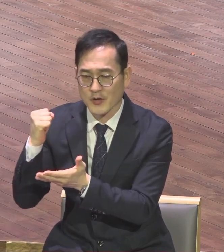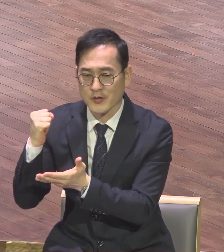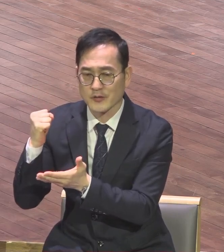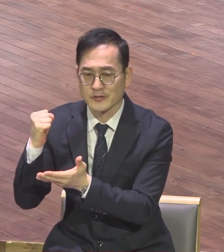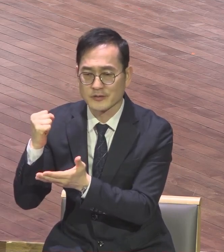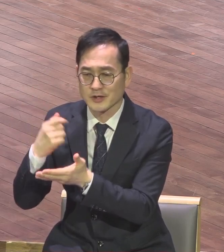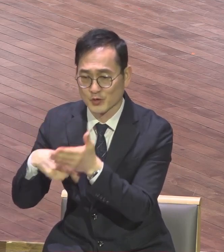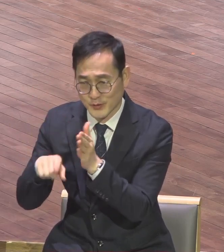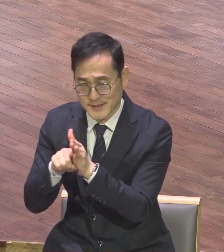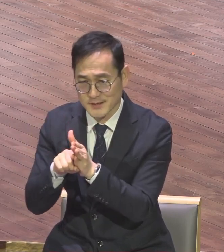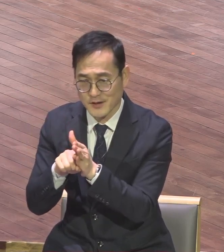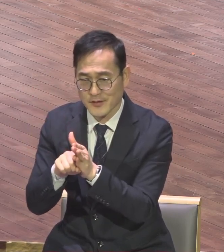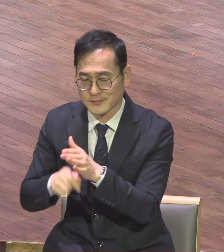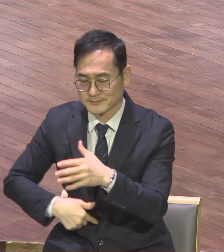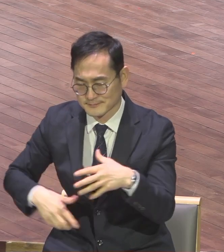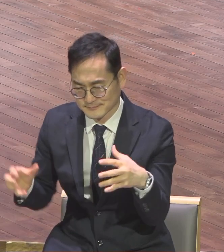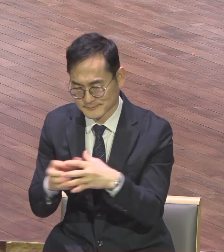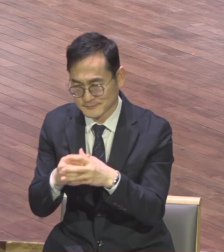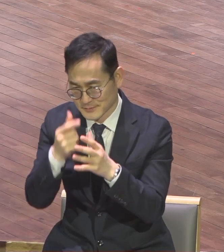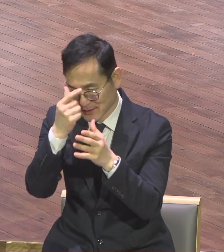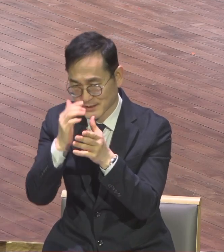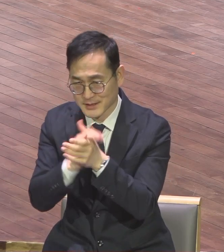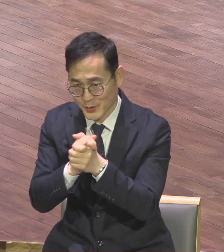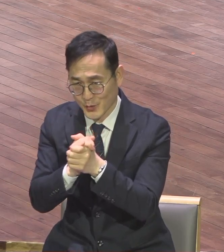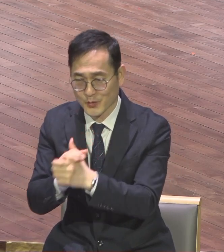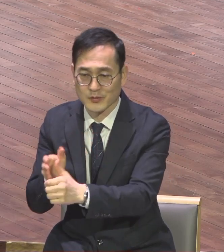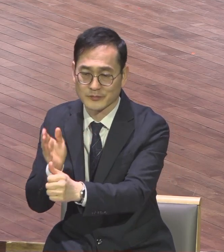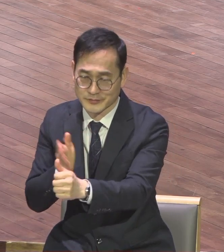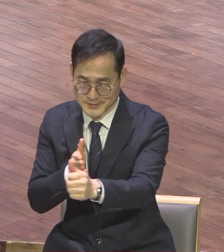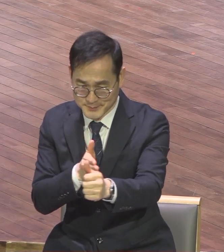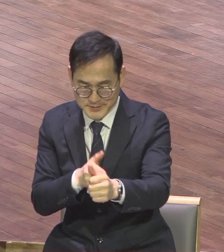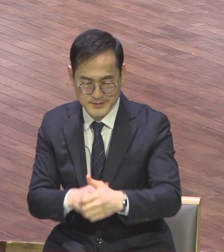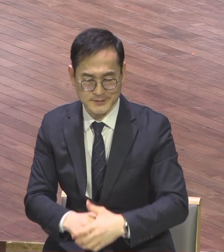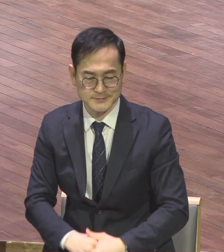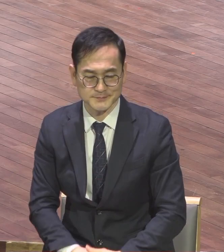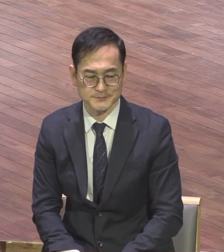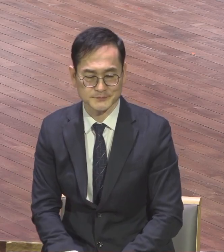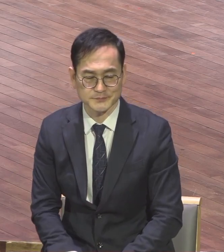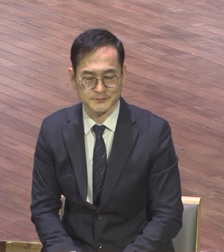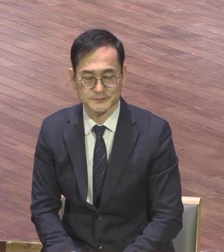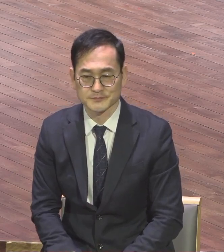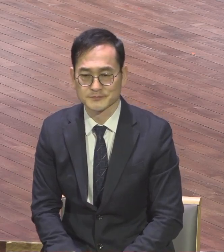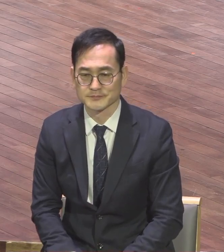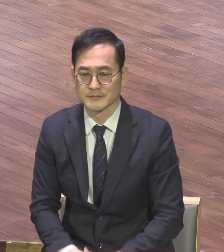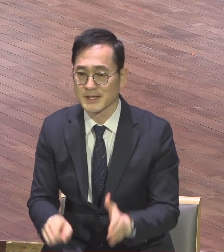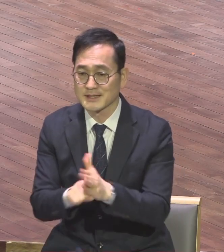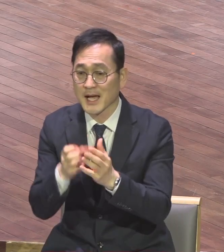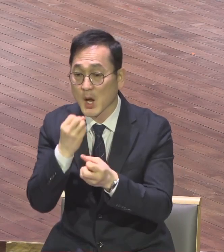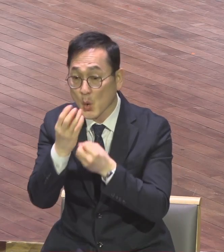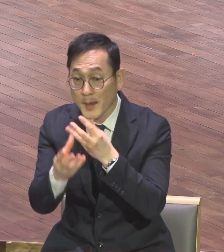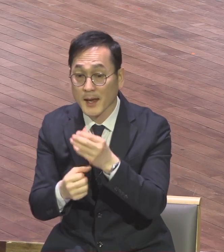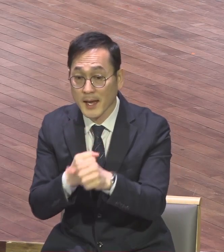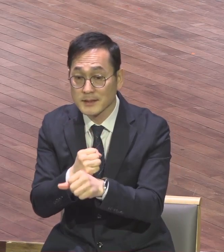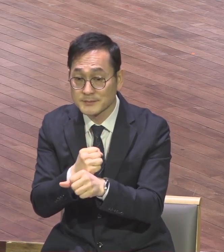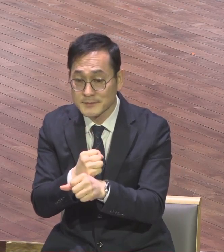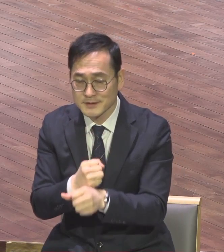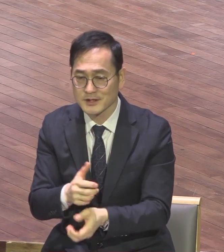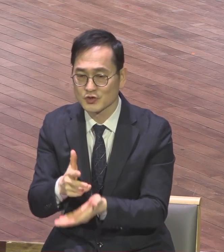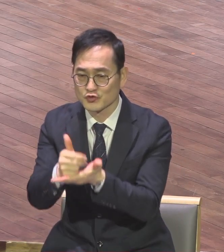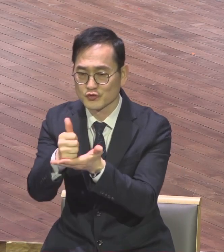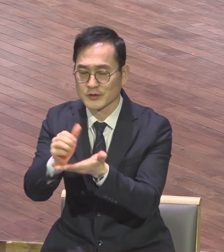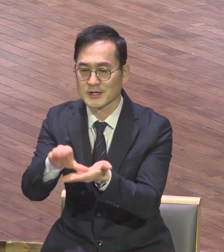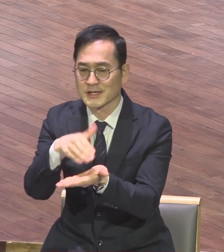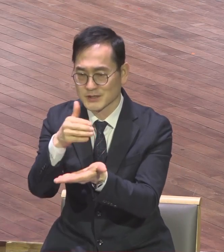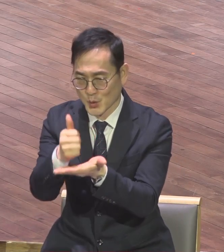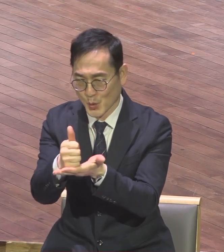예언의 성도님들께서 일심전심 지속으로 기도해 주시기를 바랍니다. 우리 신앙 고백하겠습니다. 주는